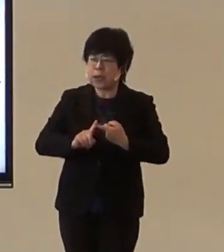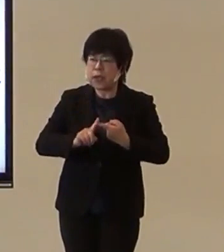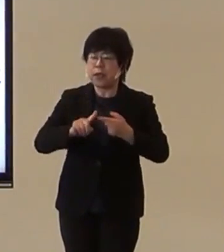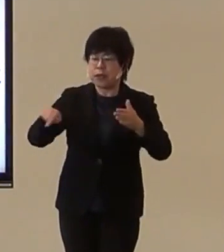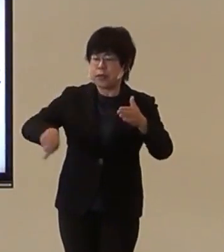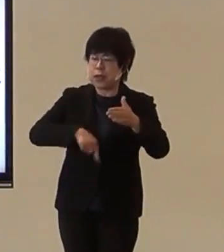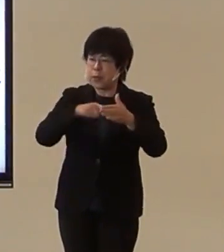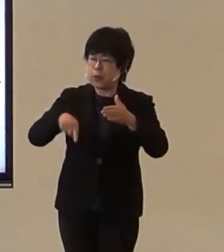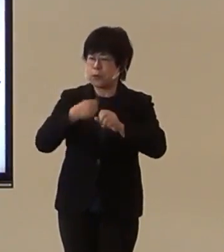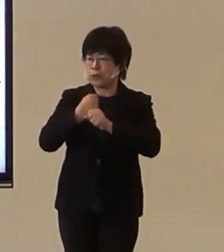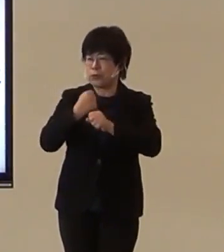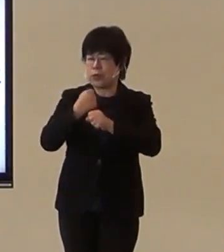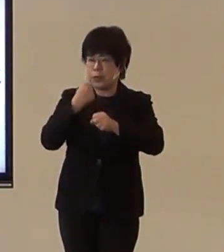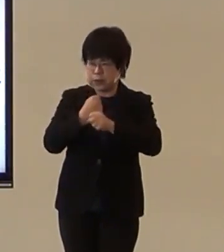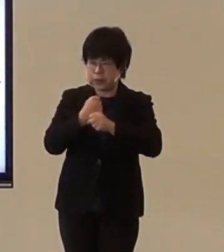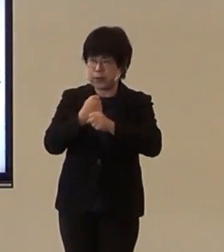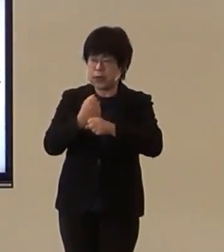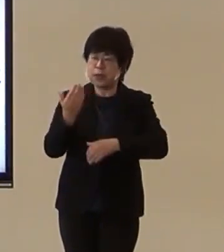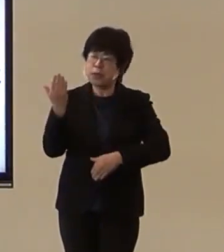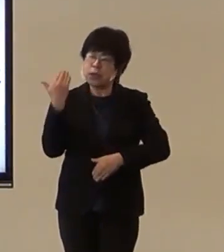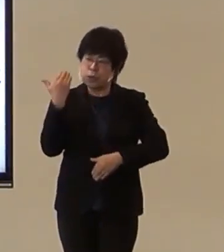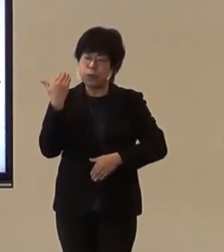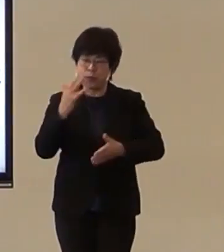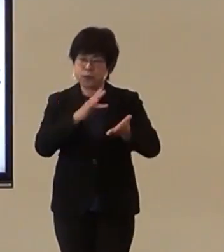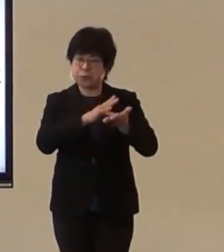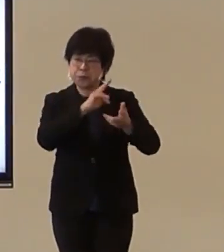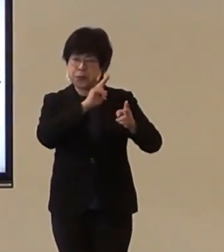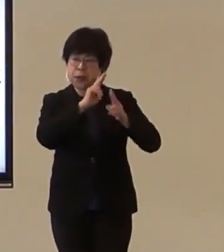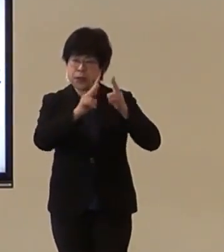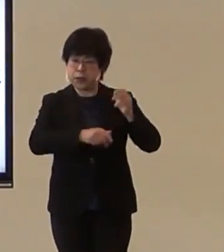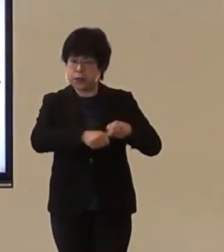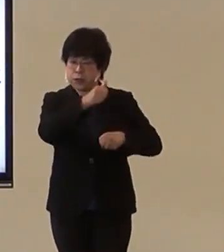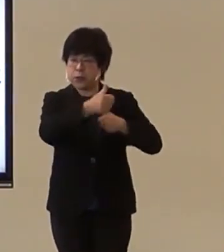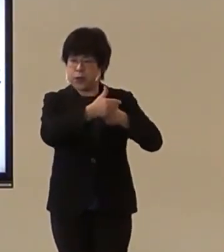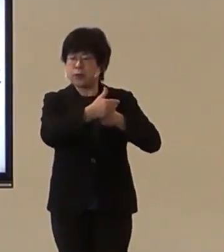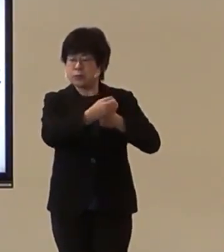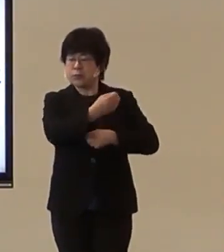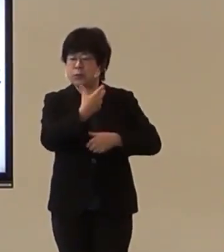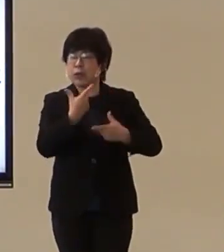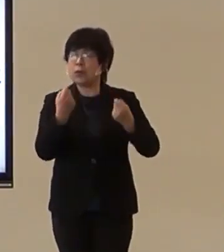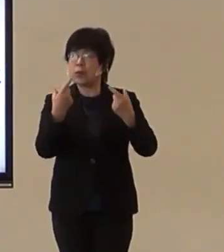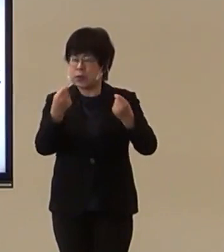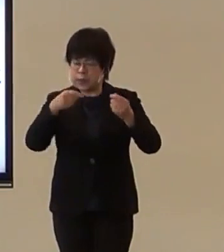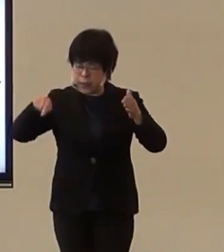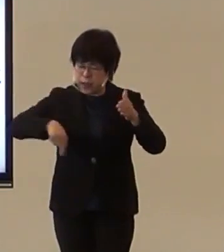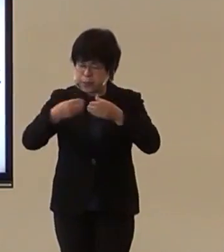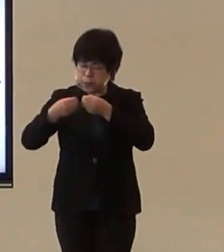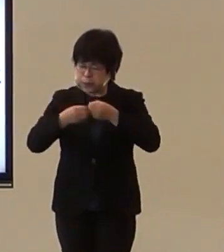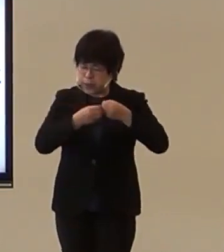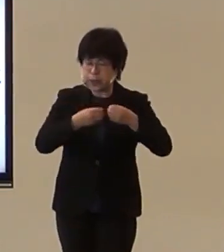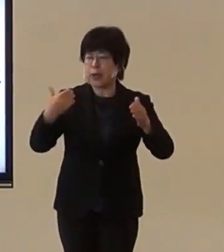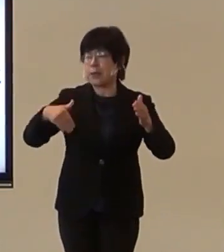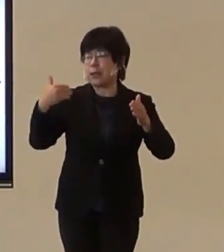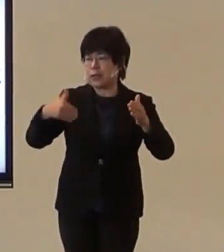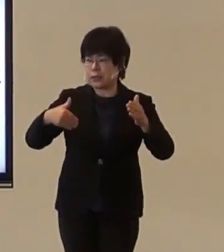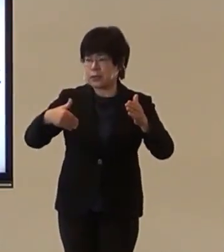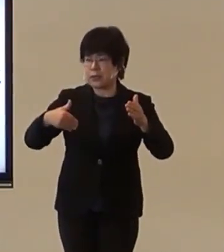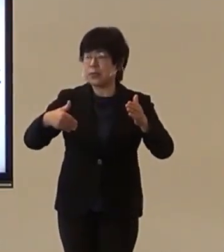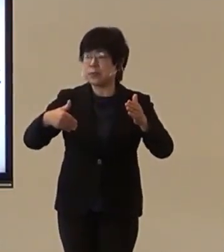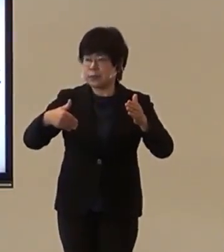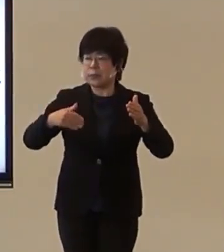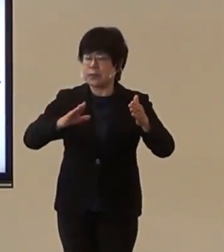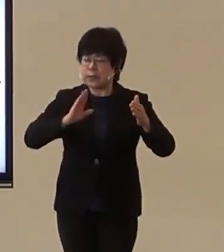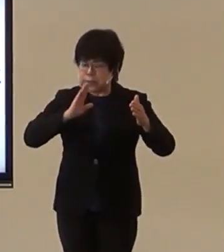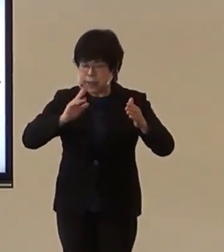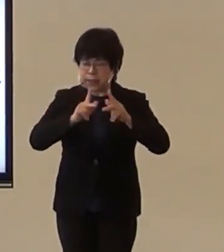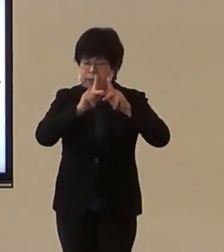ども、中村会長もおっしゃられましたように、まだ細かいところまで詰めておりません。課題は山積してまして、